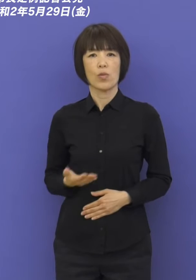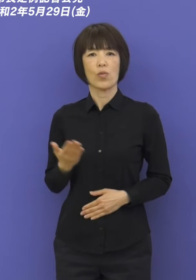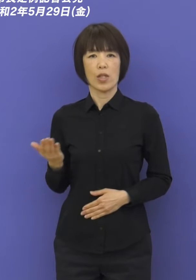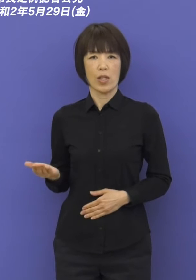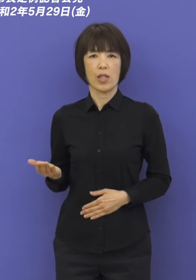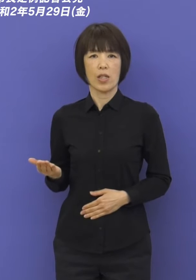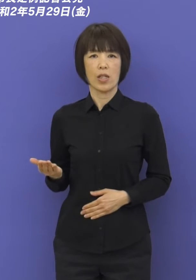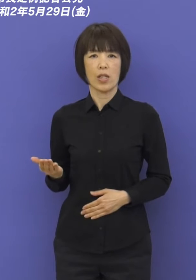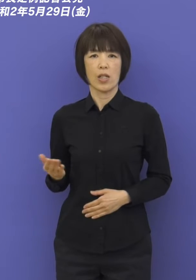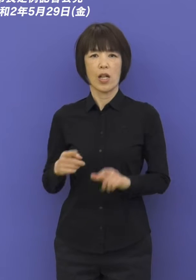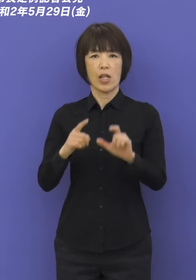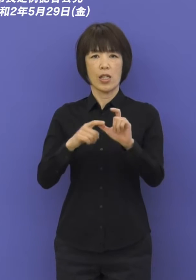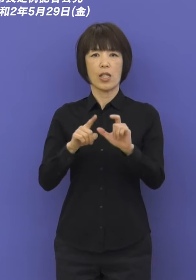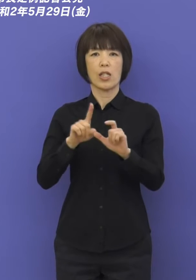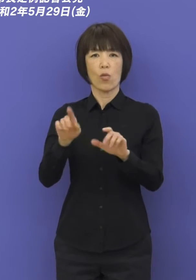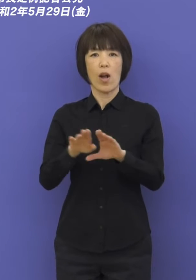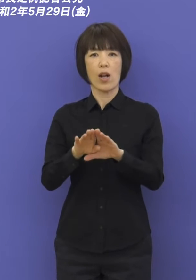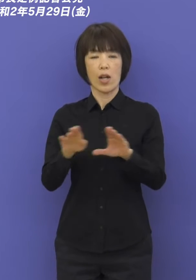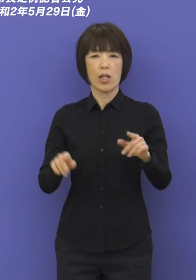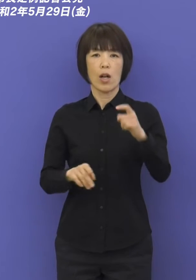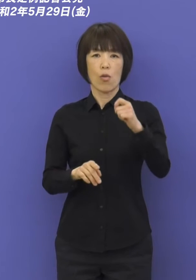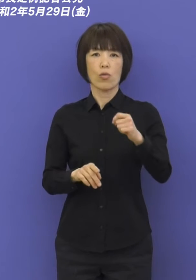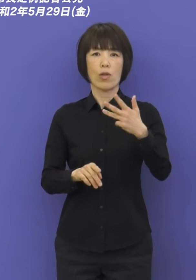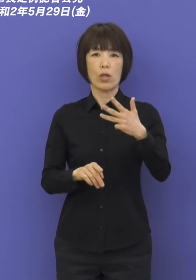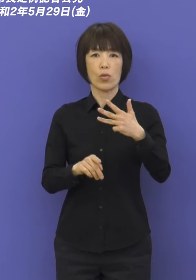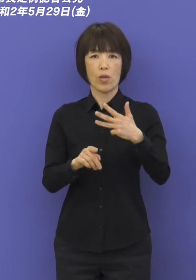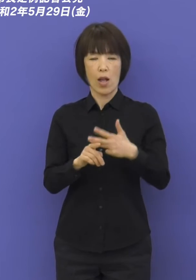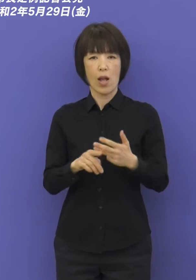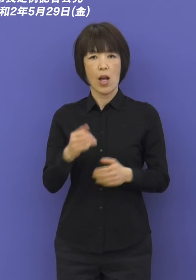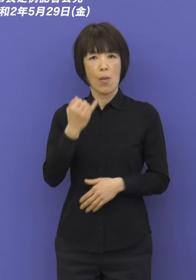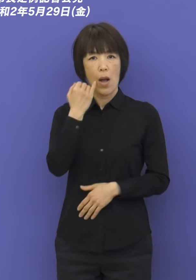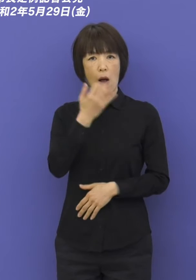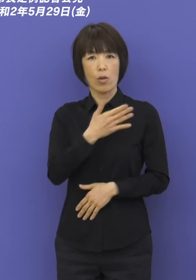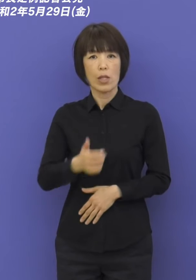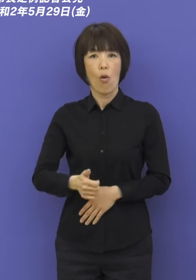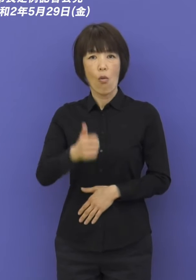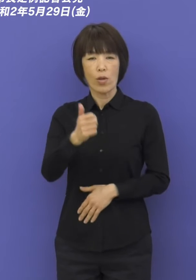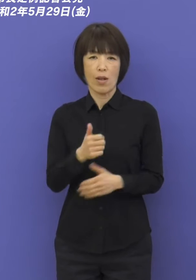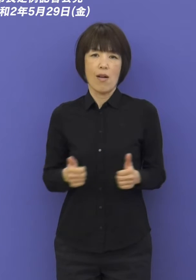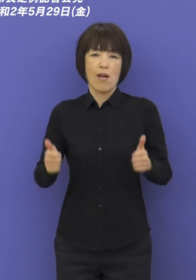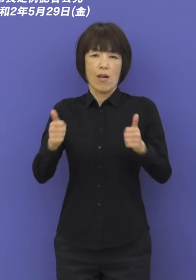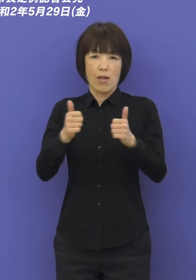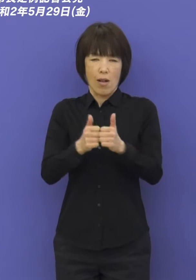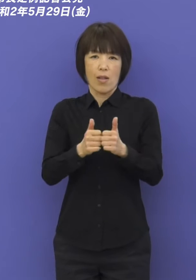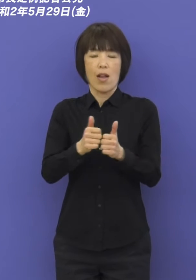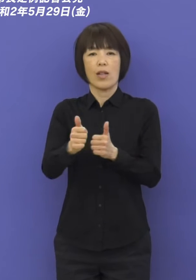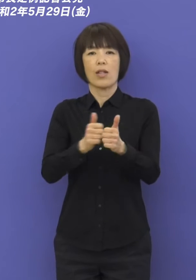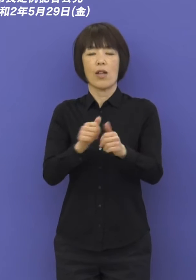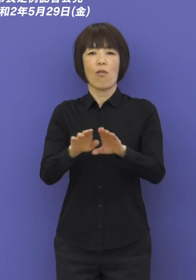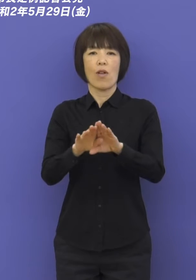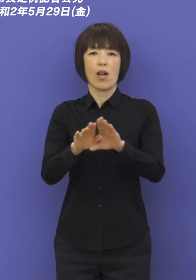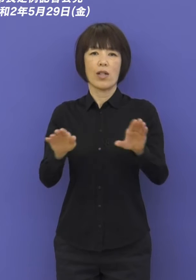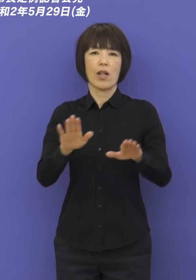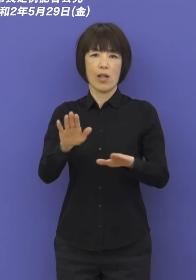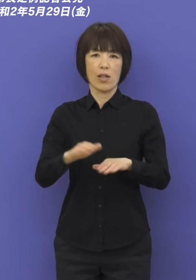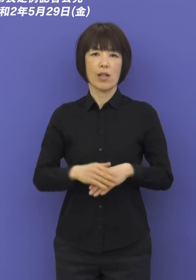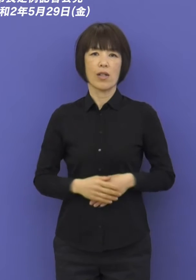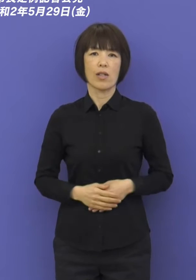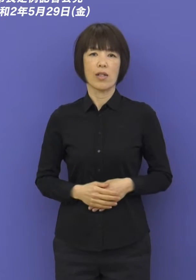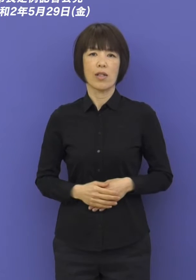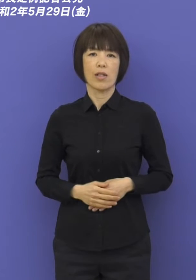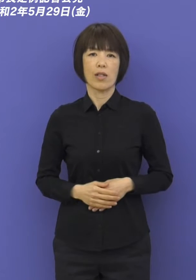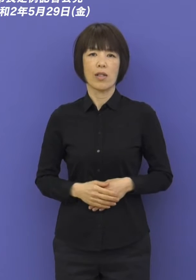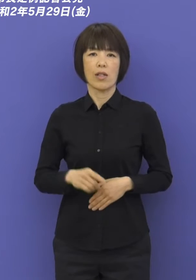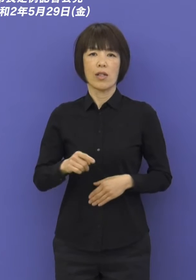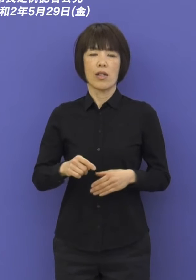次に、G1 開設68周年海の王者決定戦の開催についてご説明いたします。